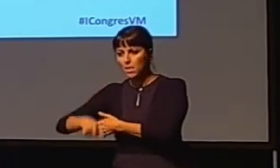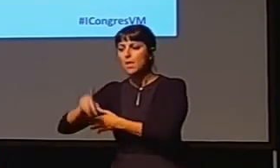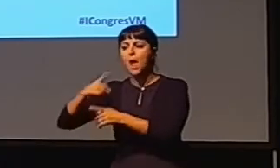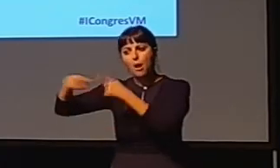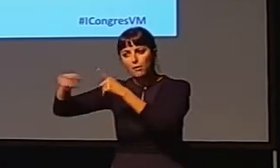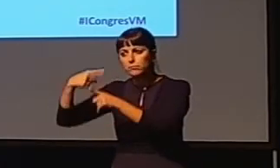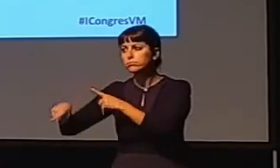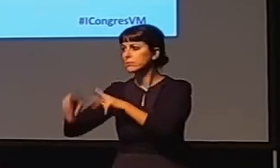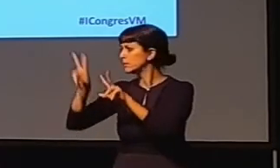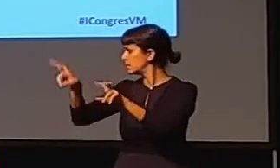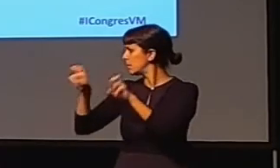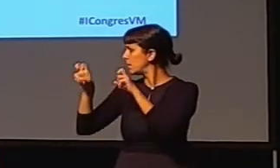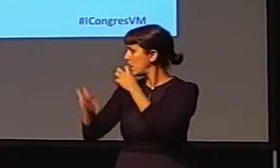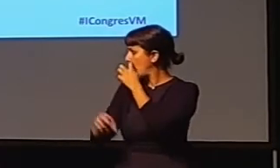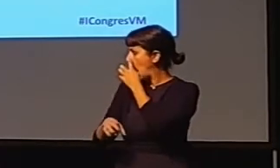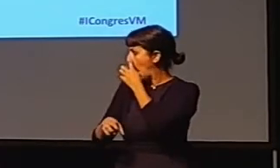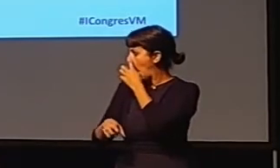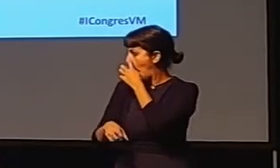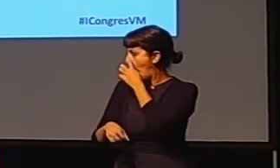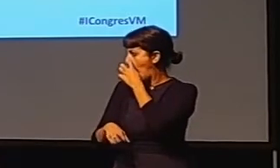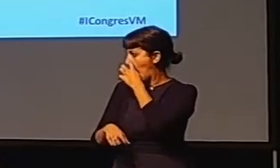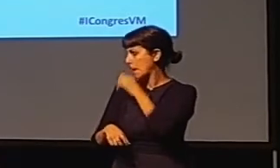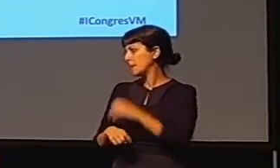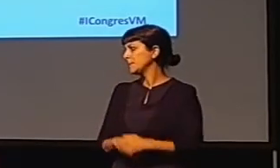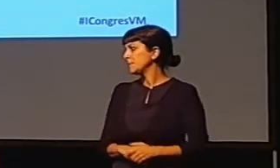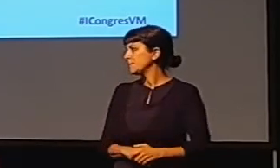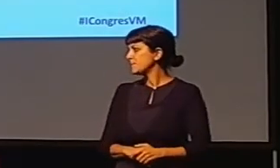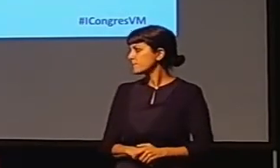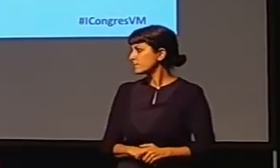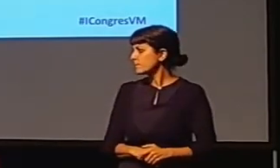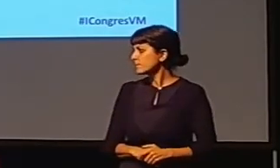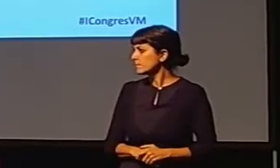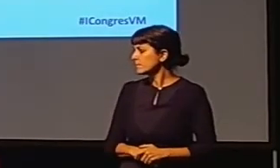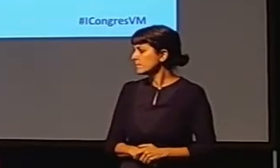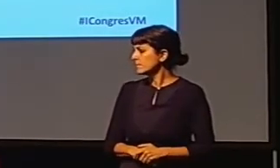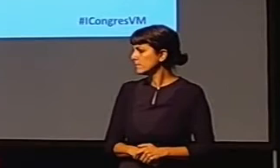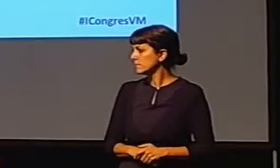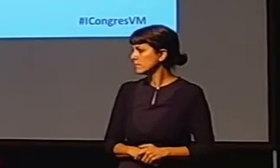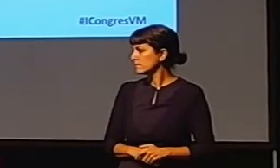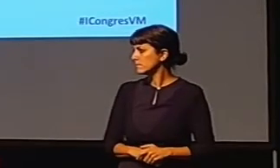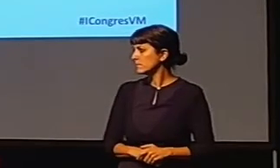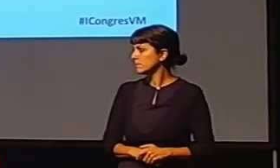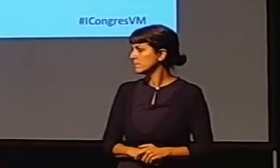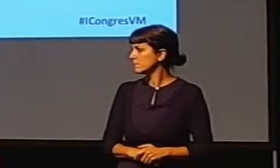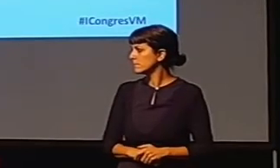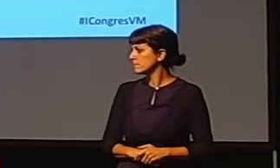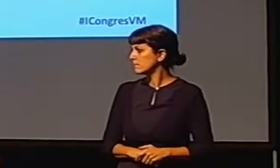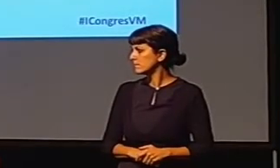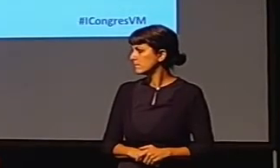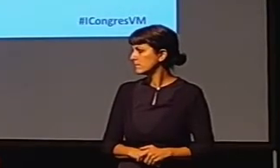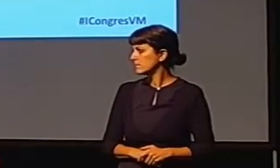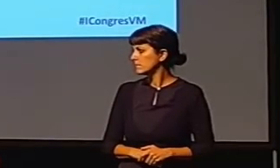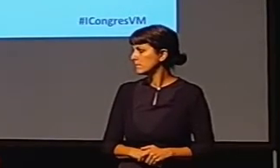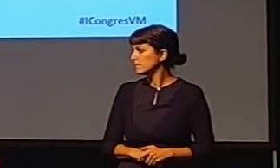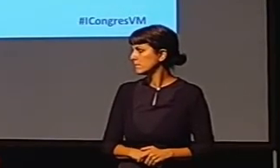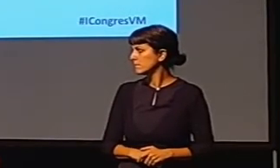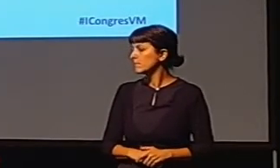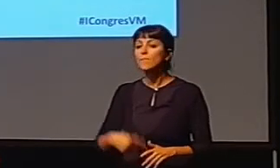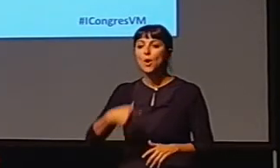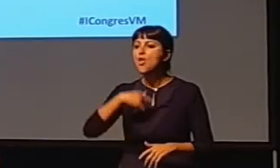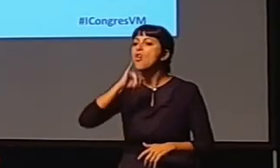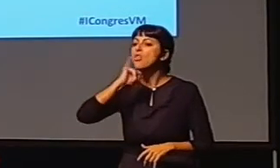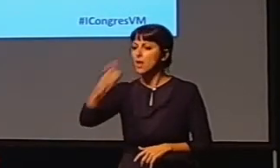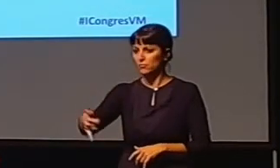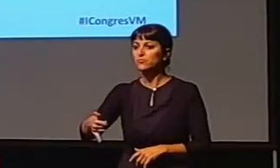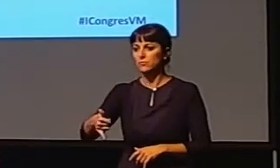Mm-hmm. les quals denuncio